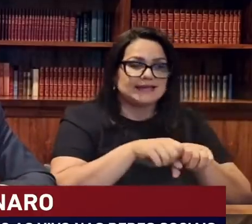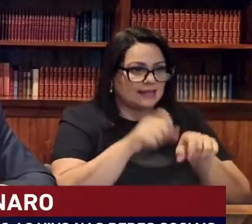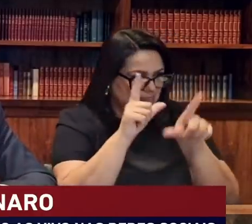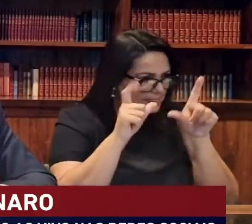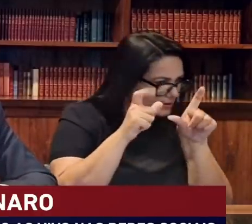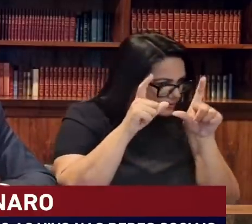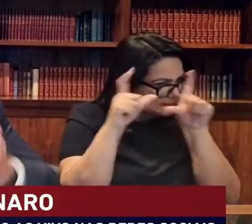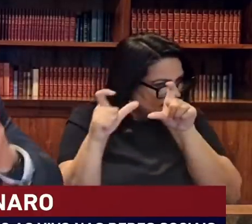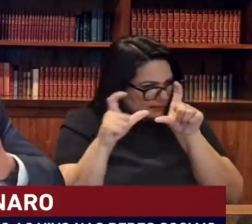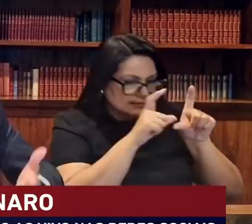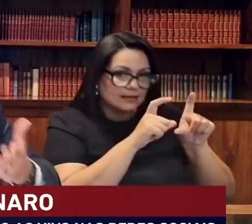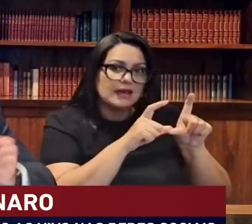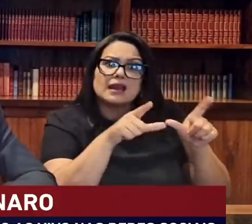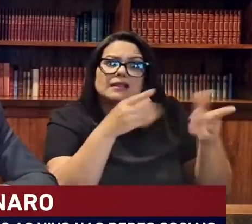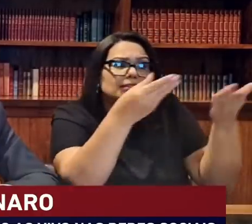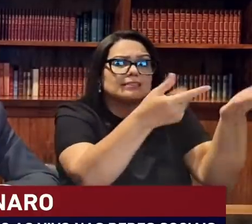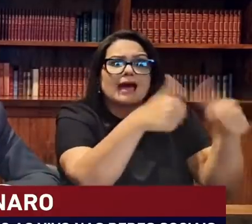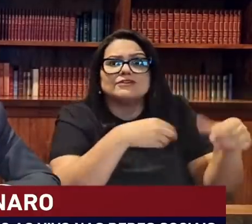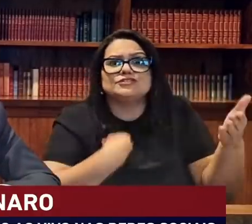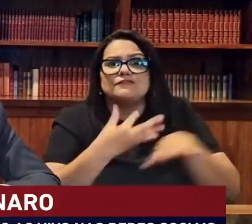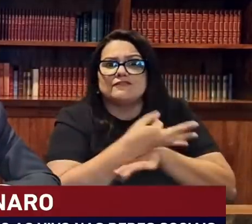tá? Ela estava de férias.